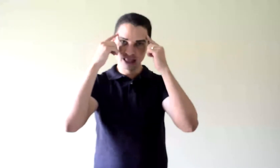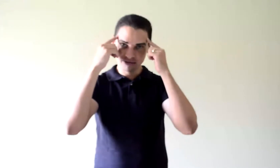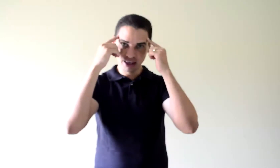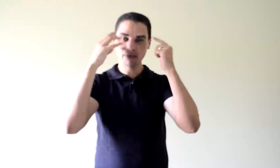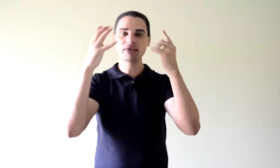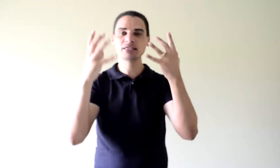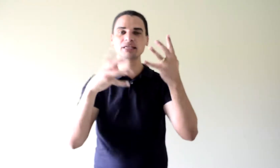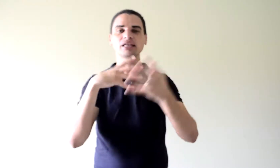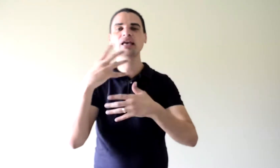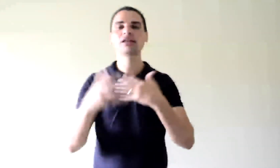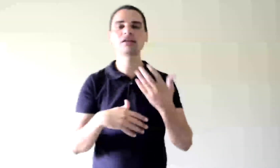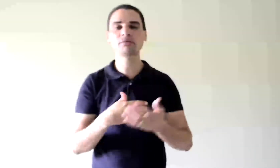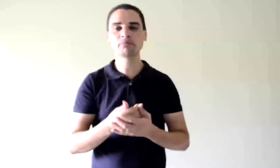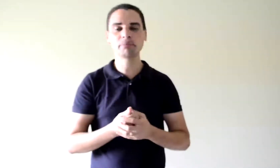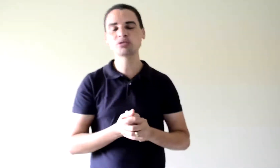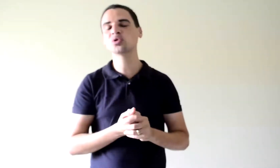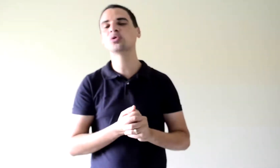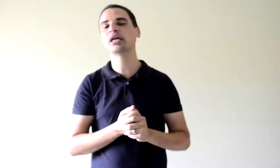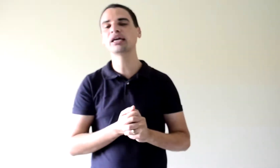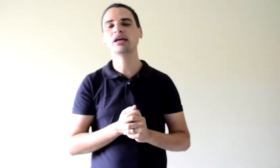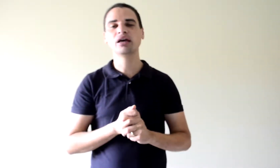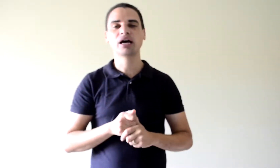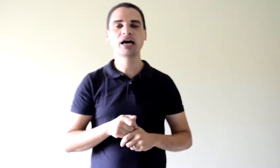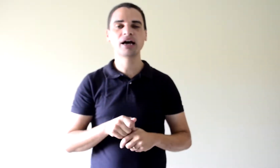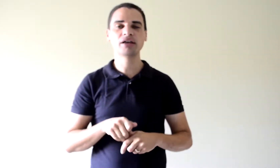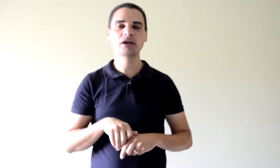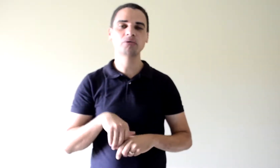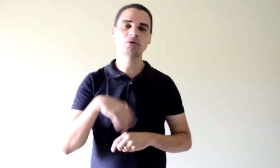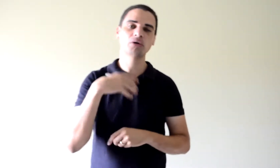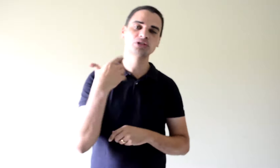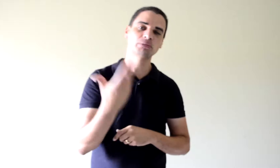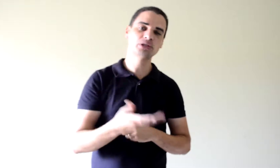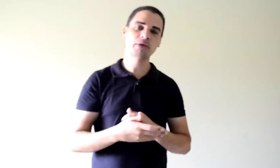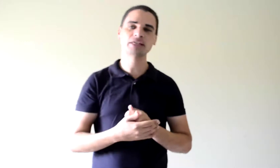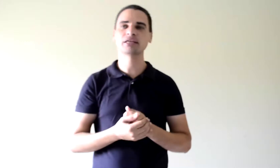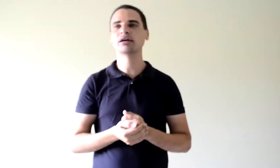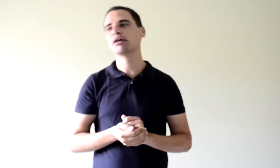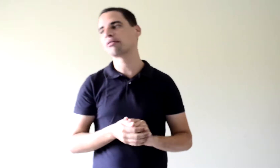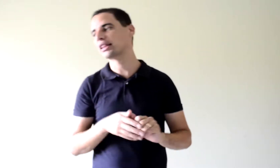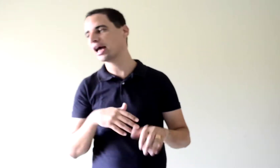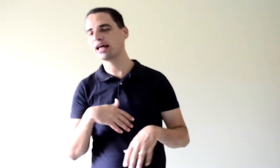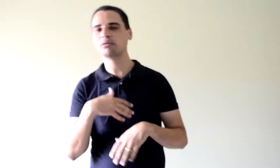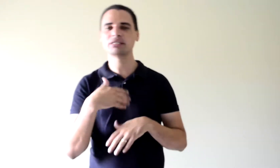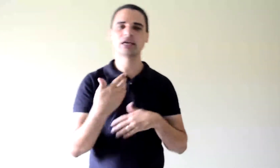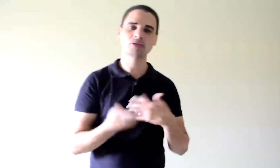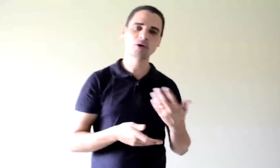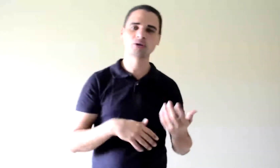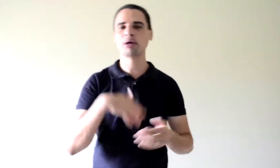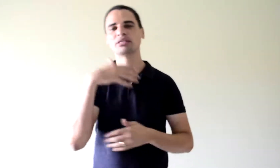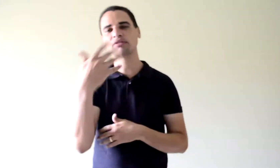vem a mesa que ele pensou, né? É um tipo de mesa quadrada, ou mesa redonda, ou a mesa que você